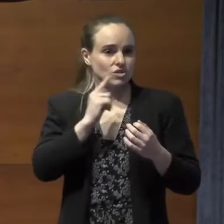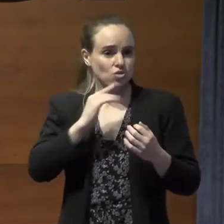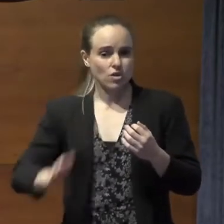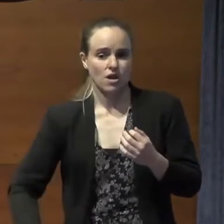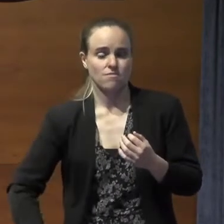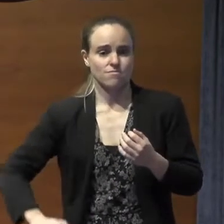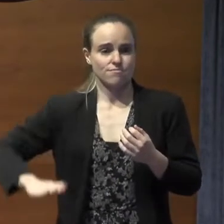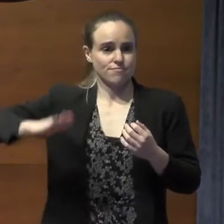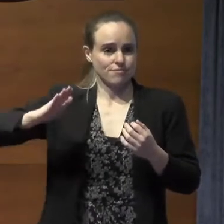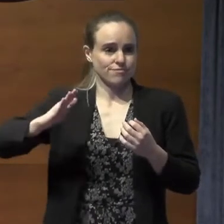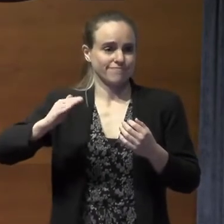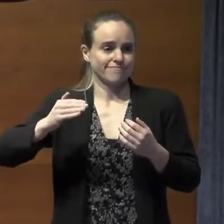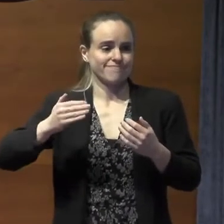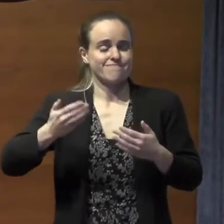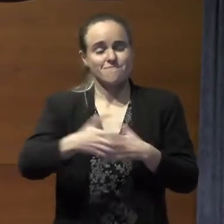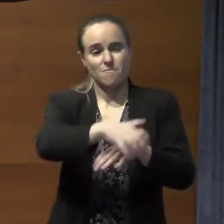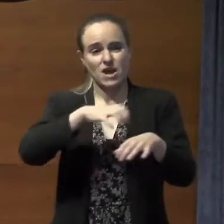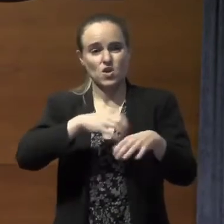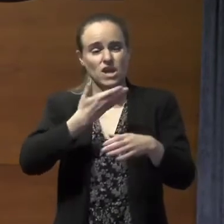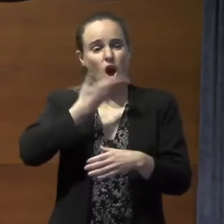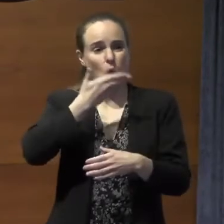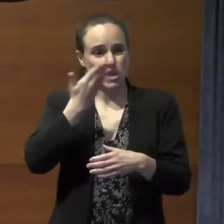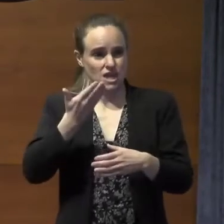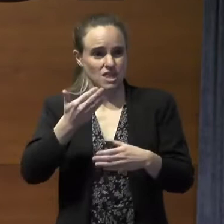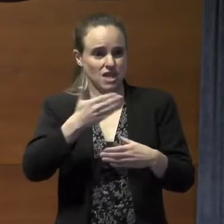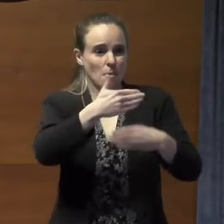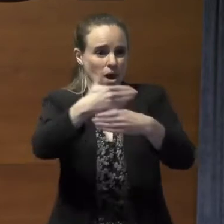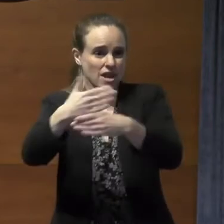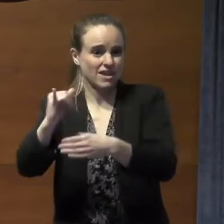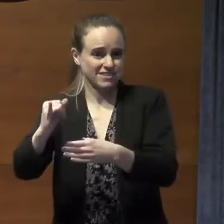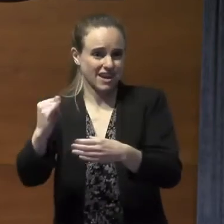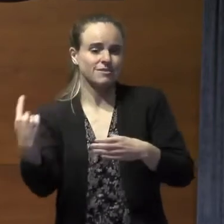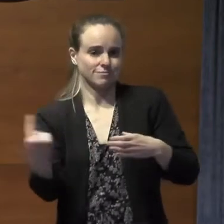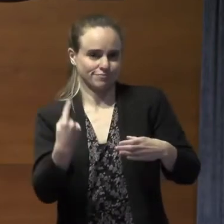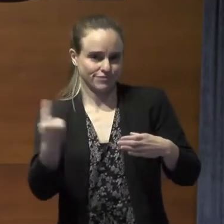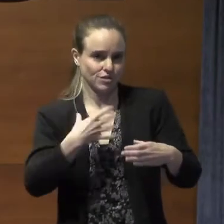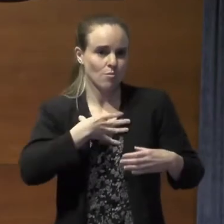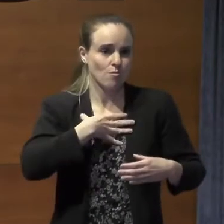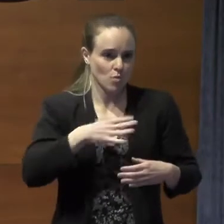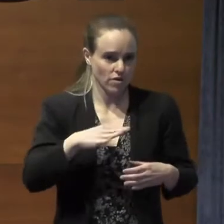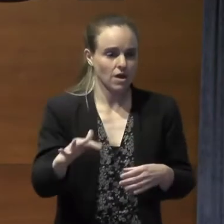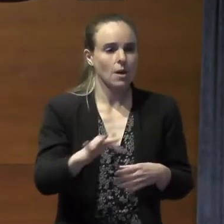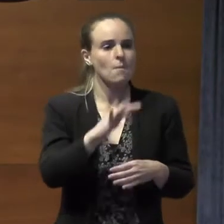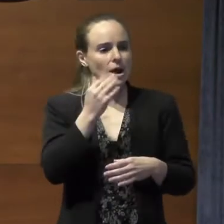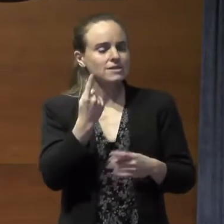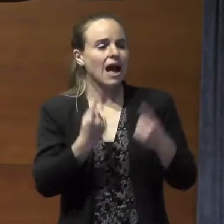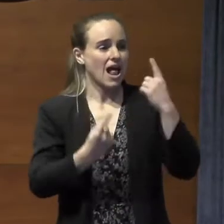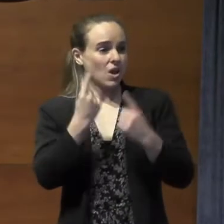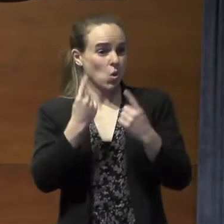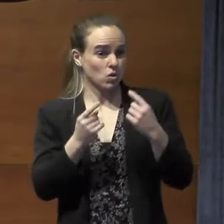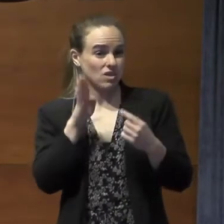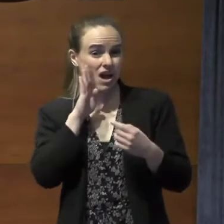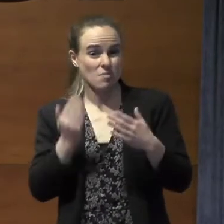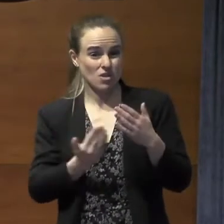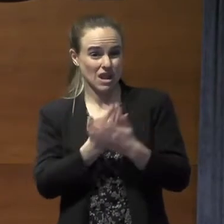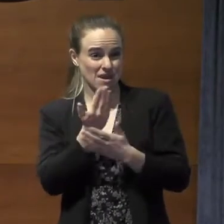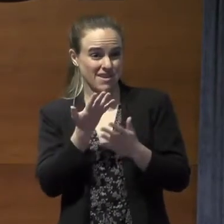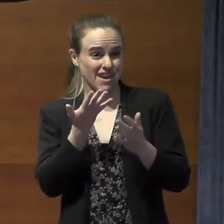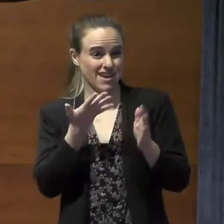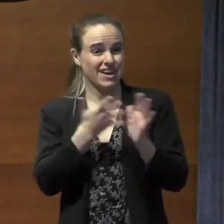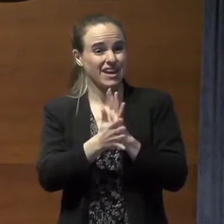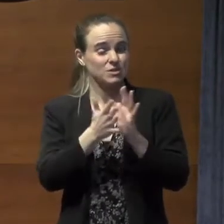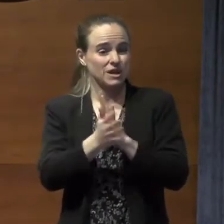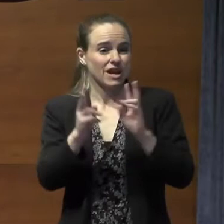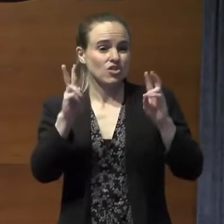sociedad mayoritaria. En segundo lugar, el riesgo de privación lingüística por no poder estar